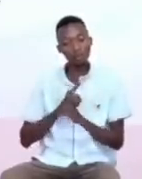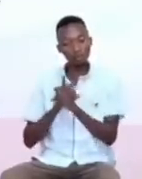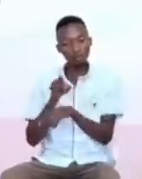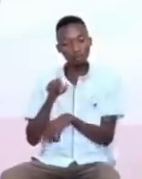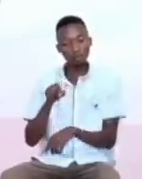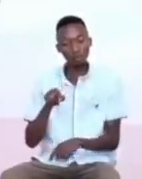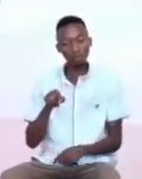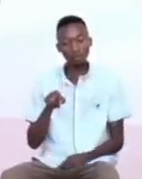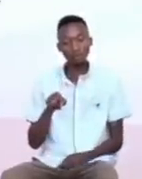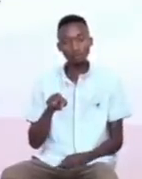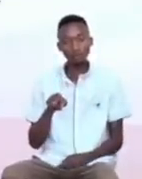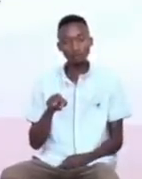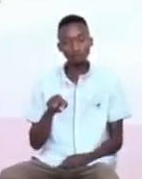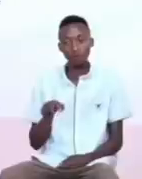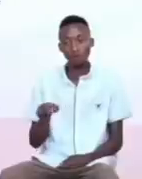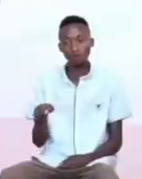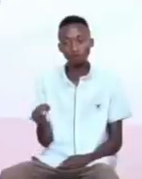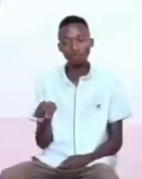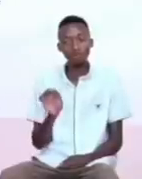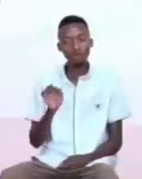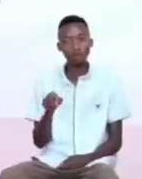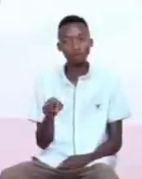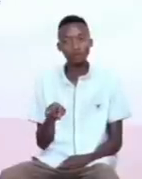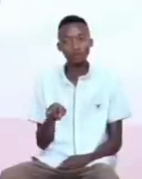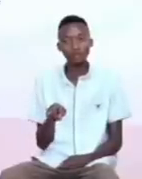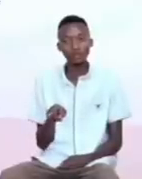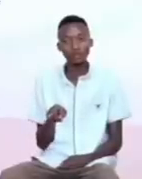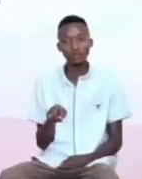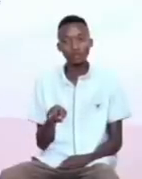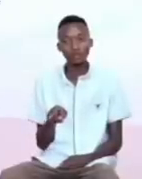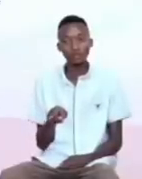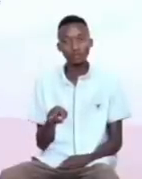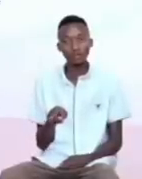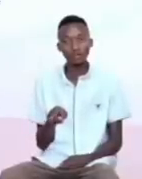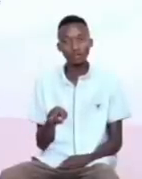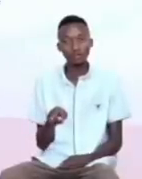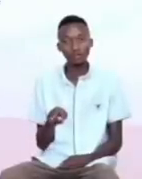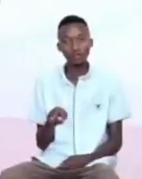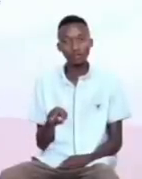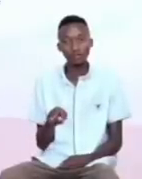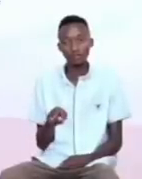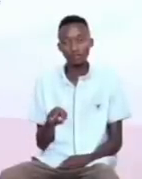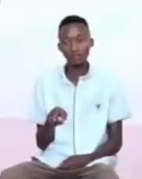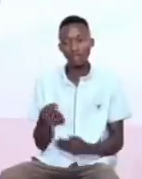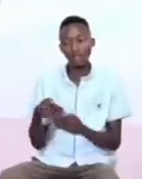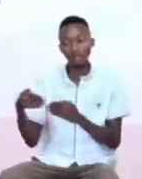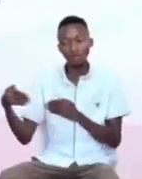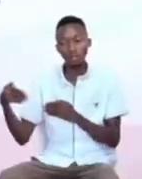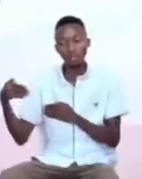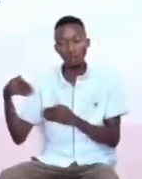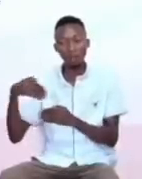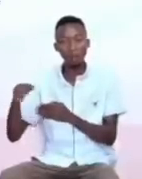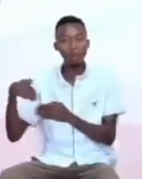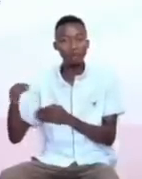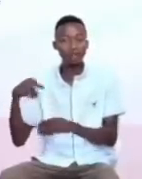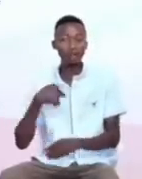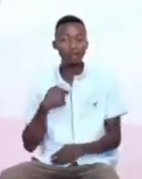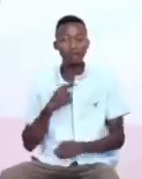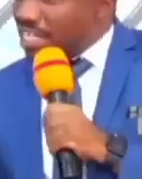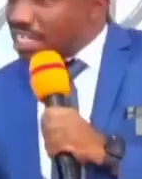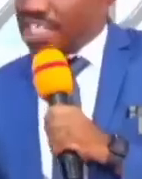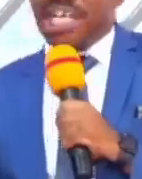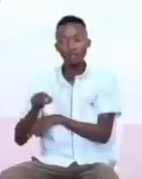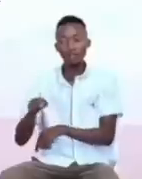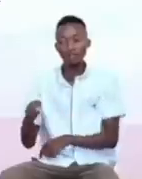nikamsogelea. Nikamlinda. Yesu. Lipo mimi akasogea kwenda mbali na mimi nikamsambatia.